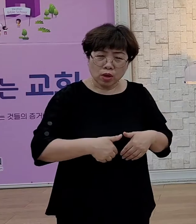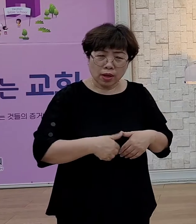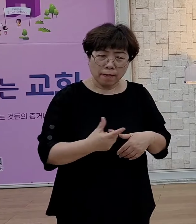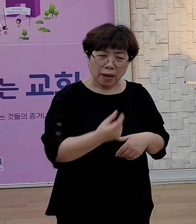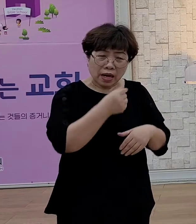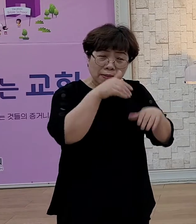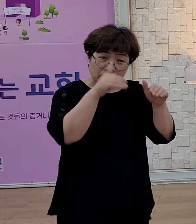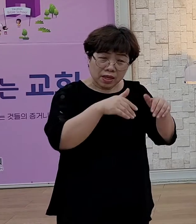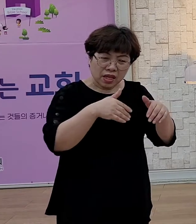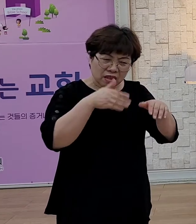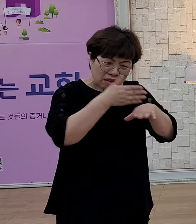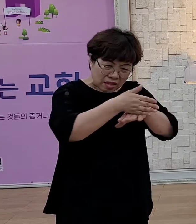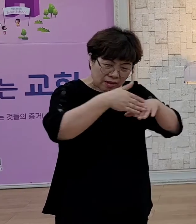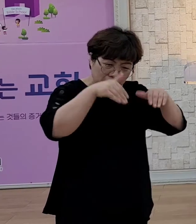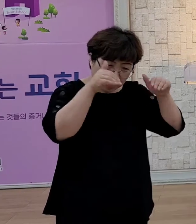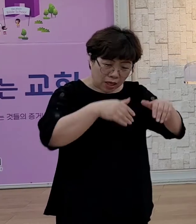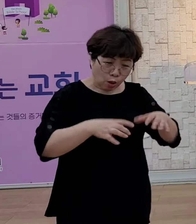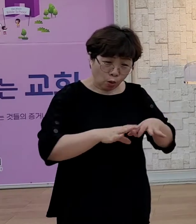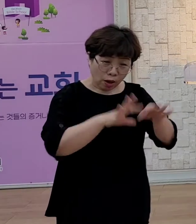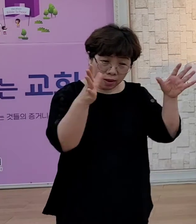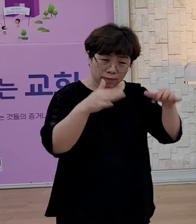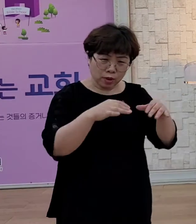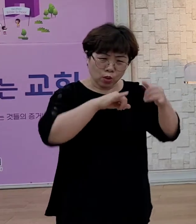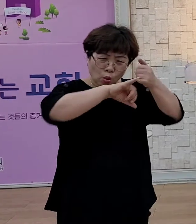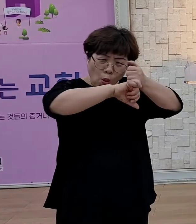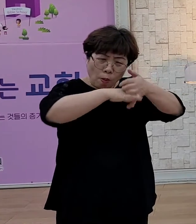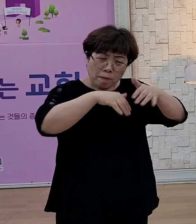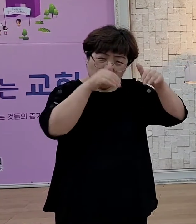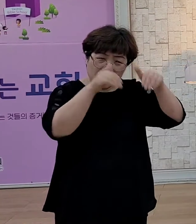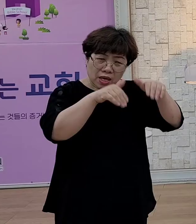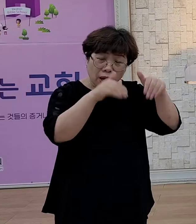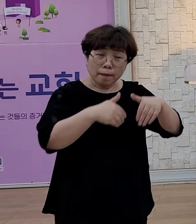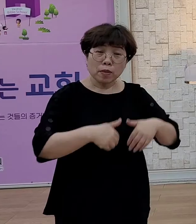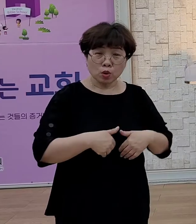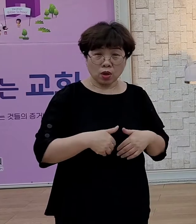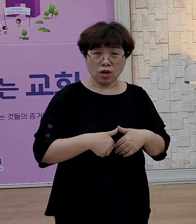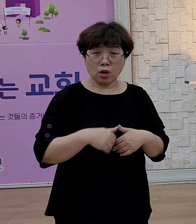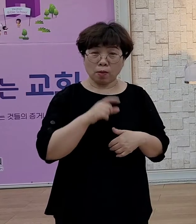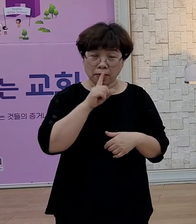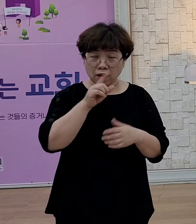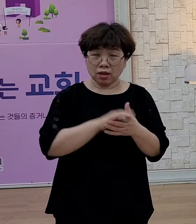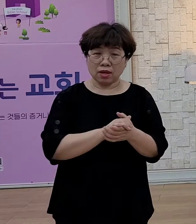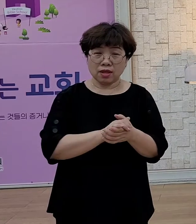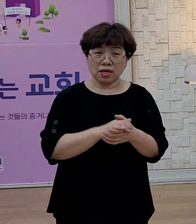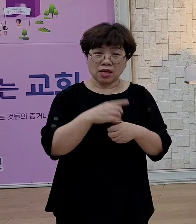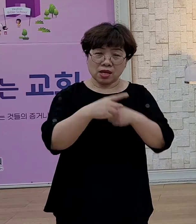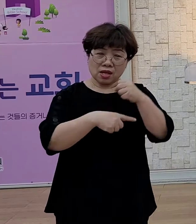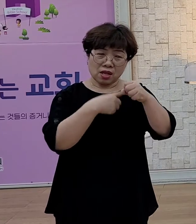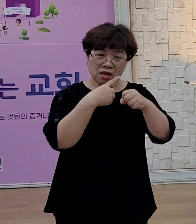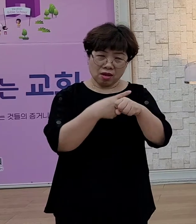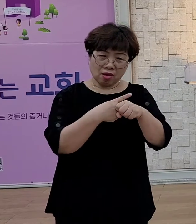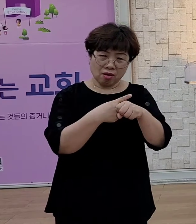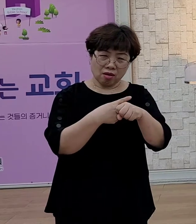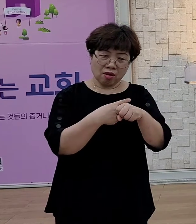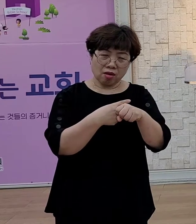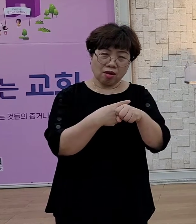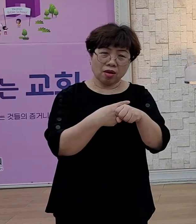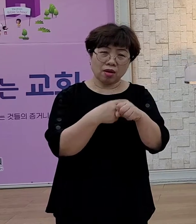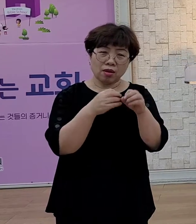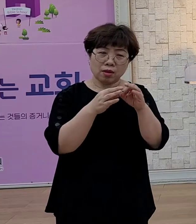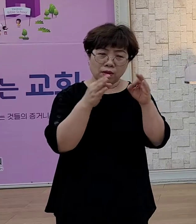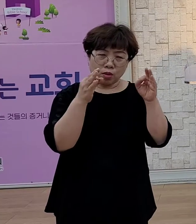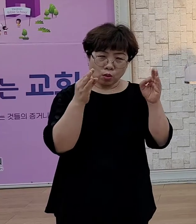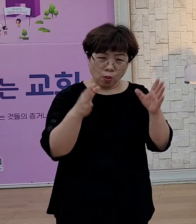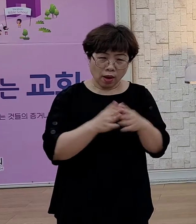주셔야만 농사를 지을 거 아닙니까? 그리고 열매를 맺을 거 아닙니까? 그러니까 1년 365일 건기가 되었든